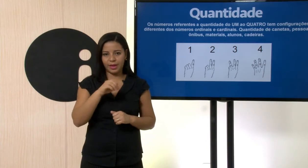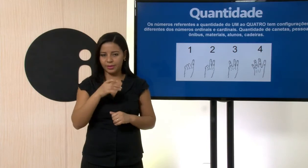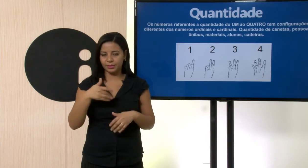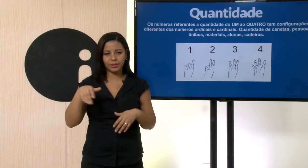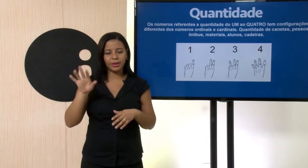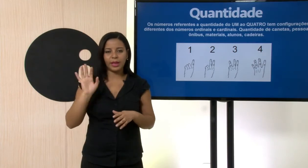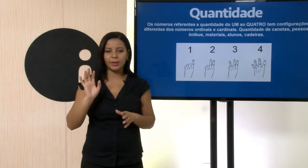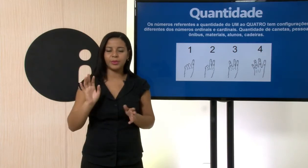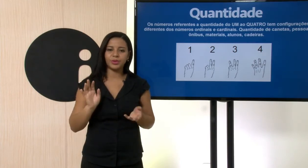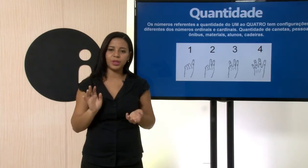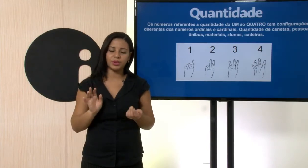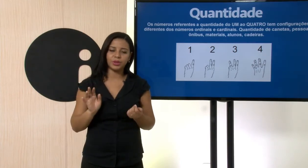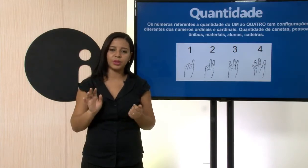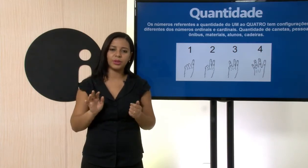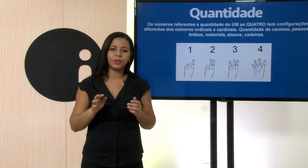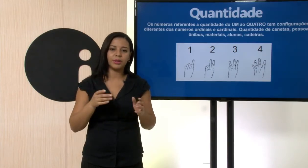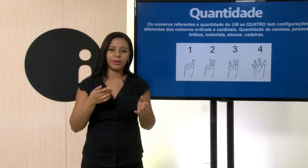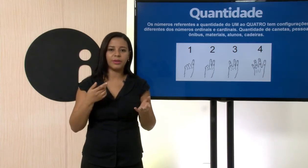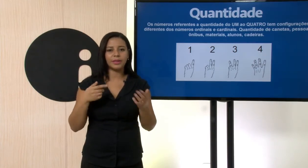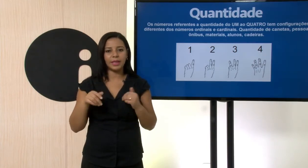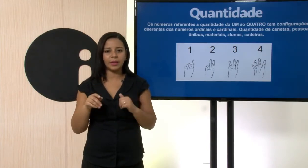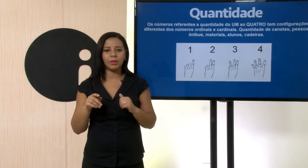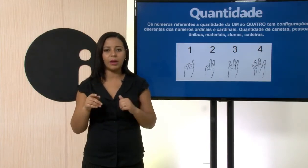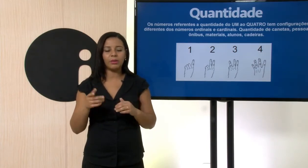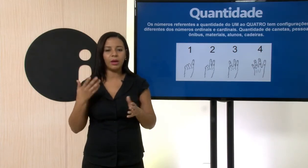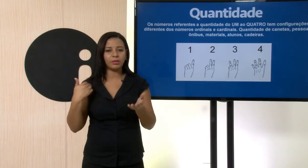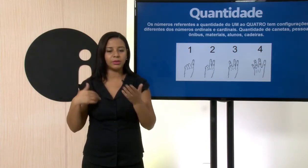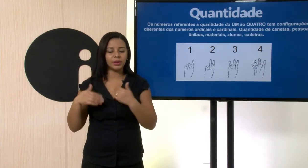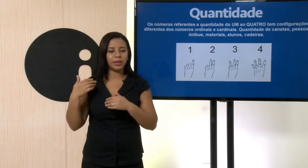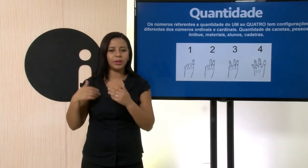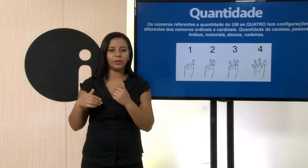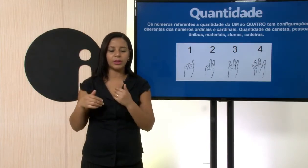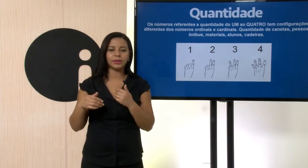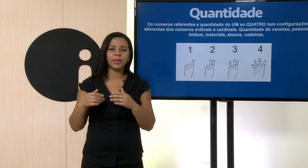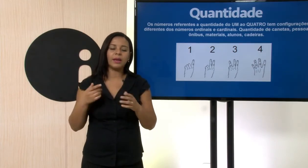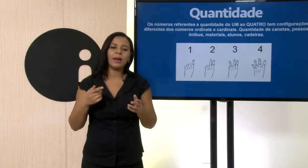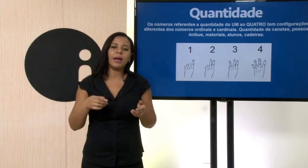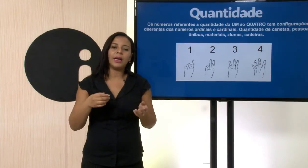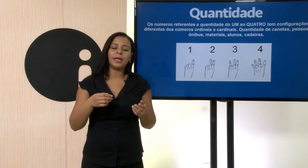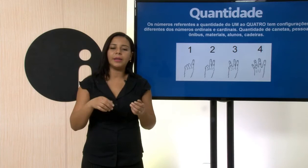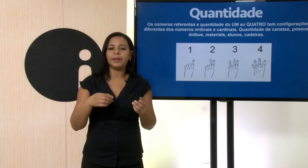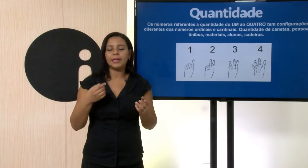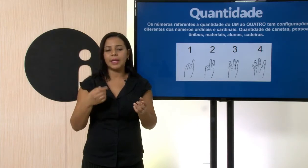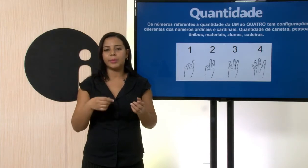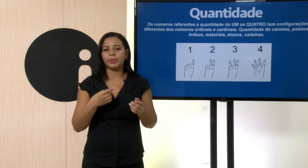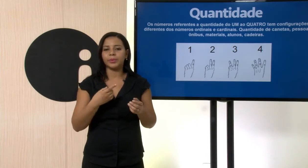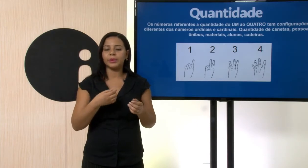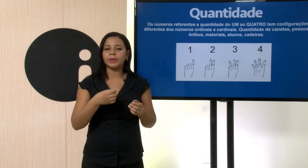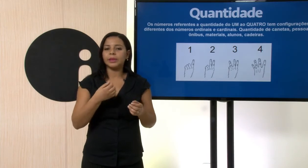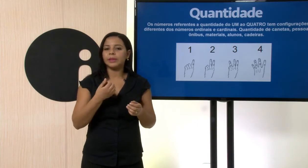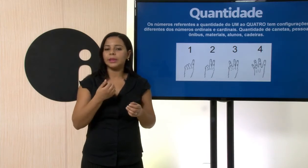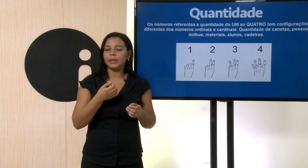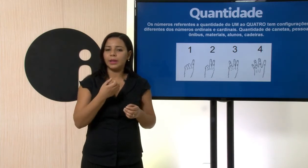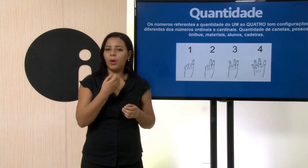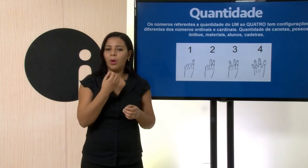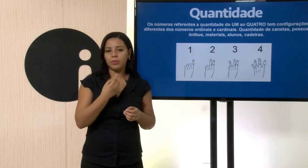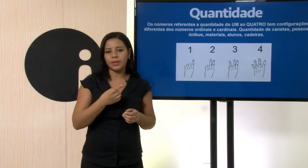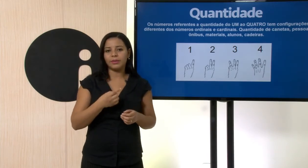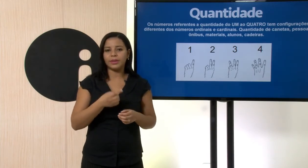10, aí por diante. Então, ele vai ser igual aos anteriores. Exemplo, 11 ele vai ser